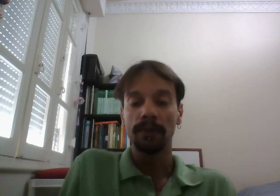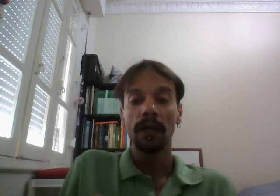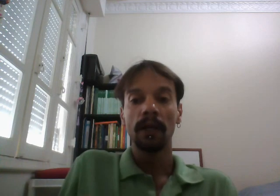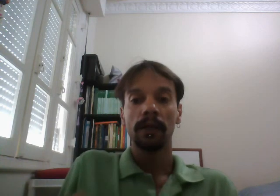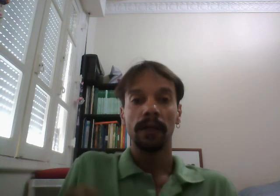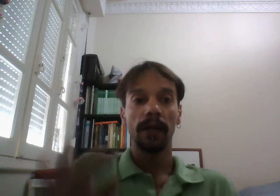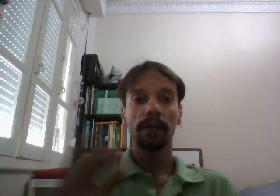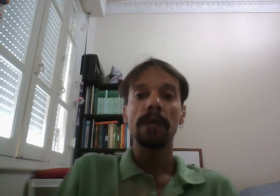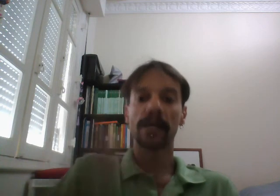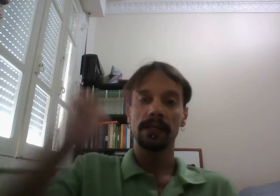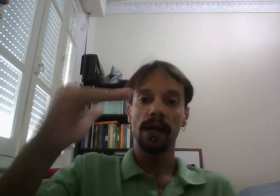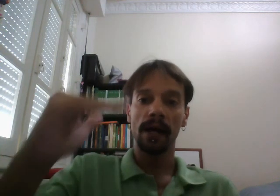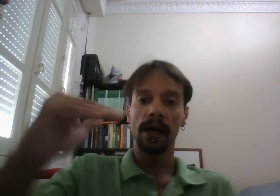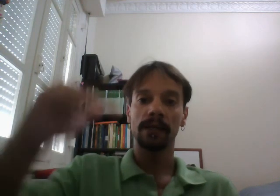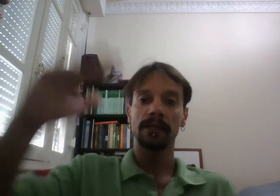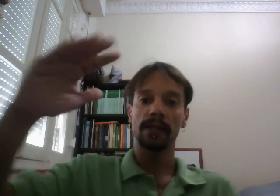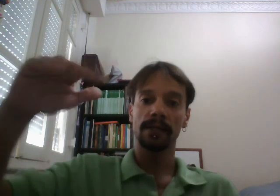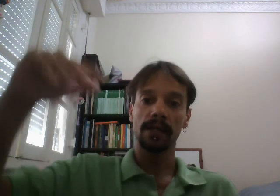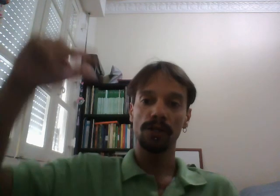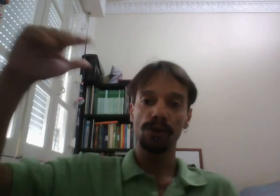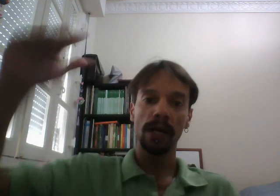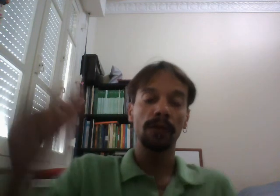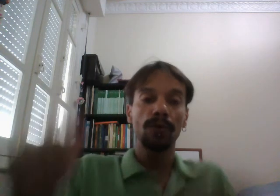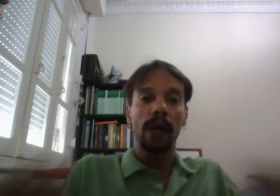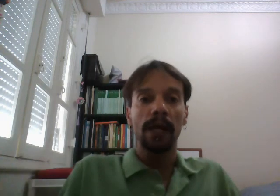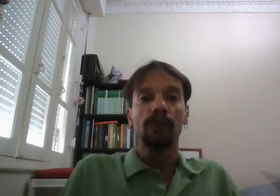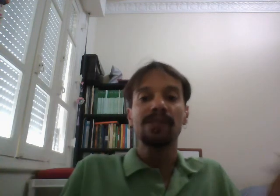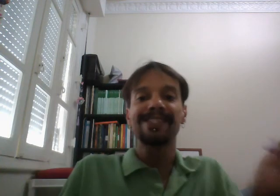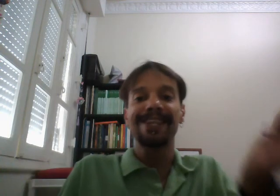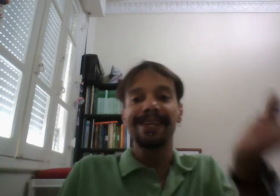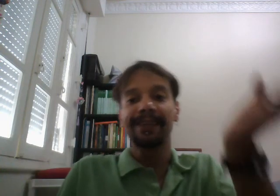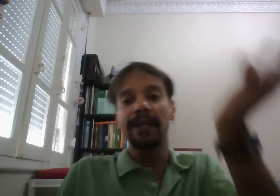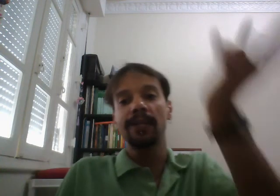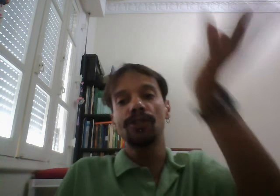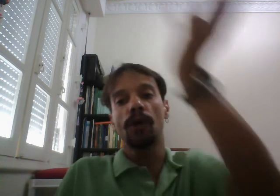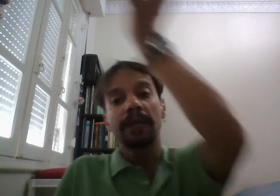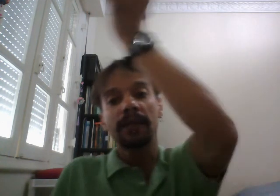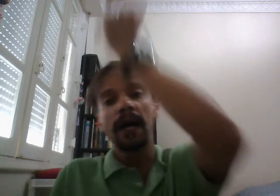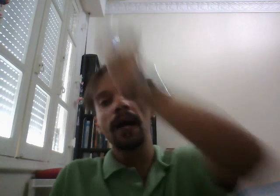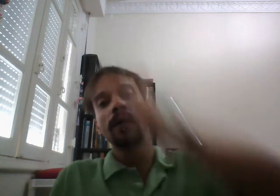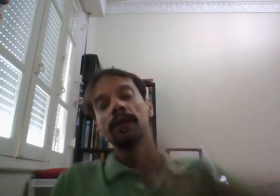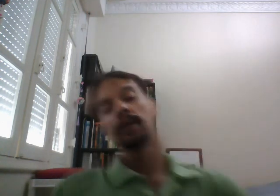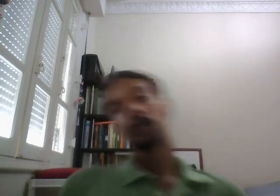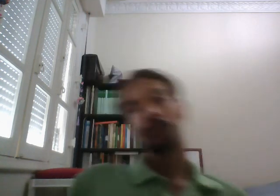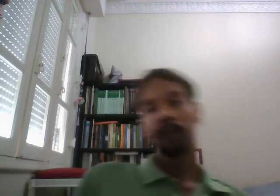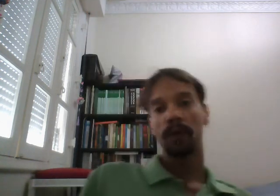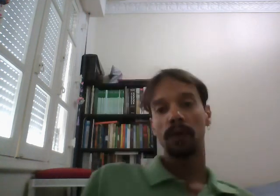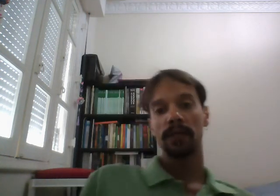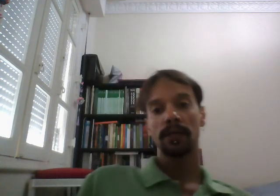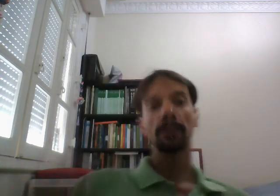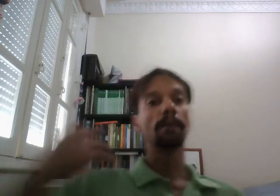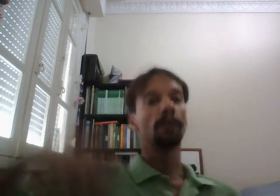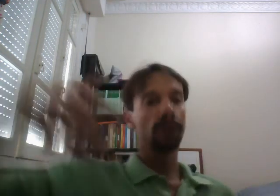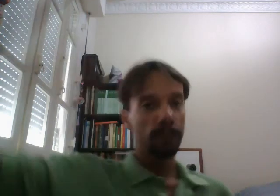raríssimo, né? Começa a ser selecionado e o alelo C tende a aumentar de frequência depois